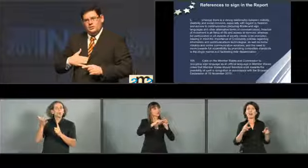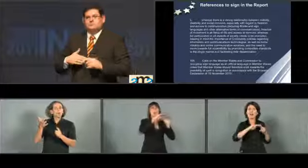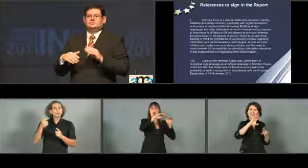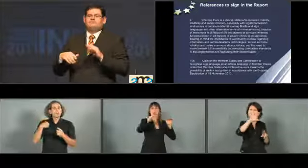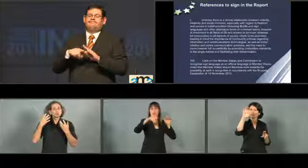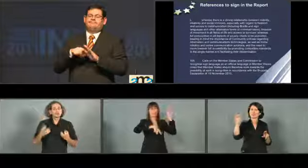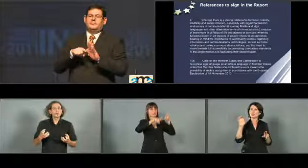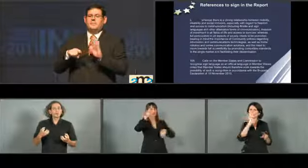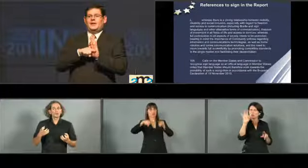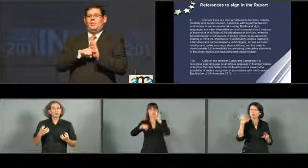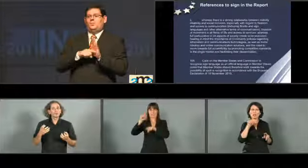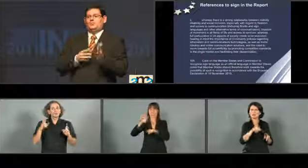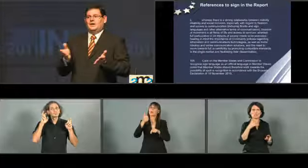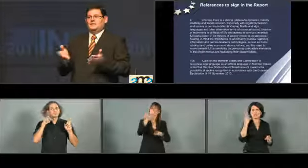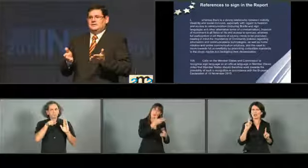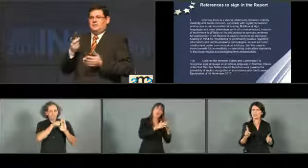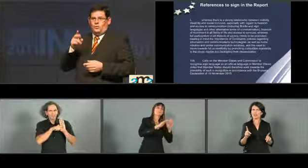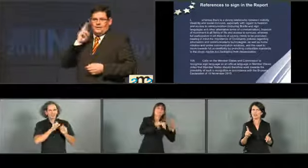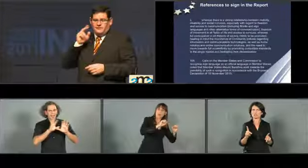facilités.